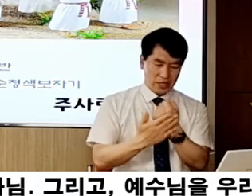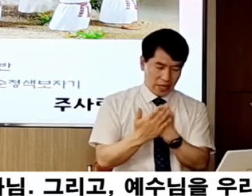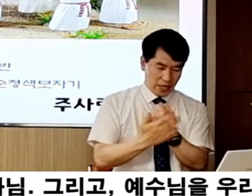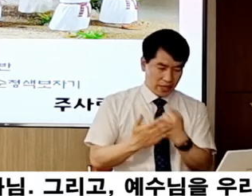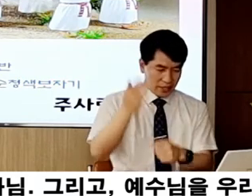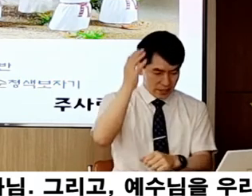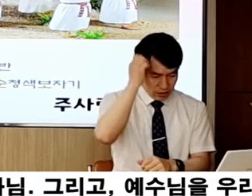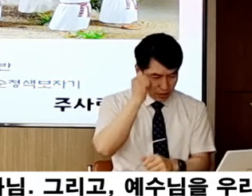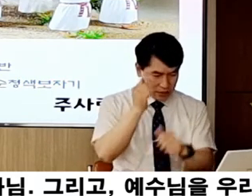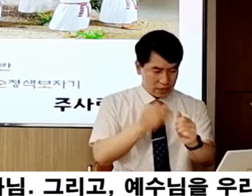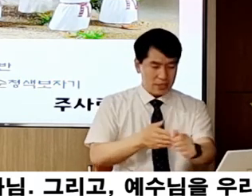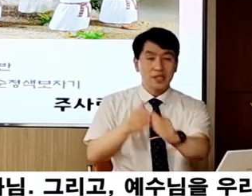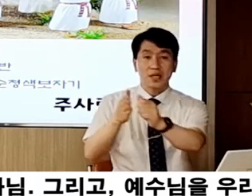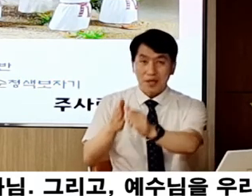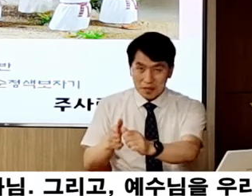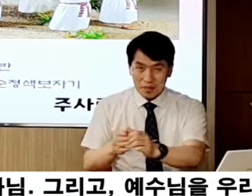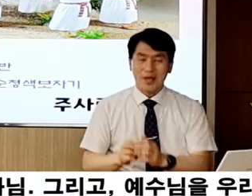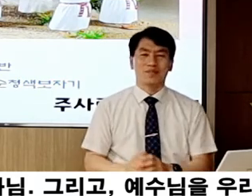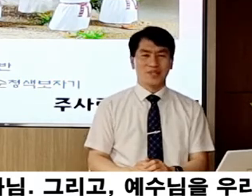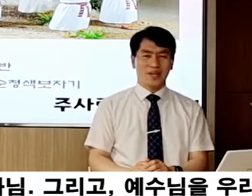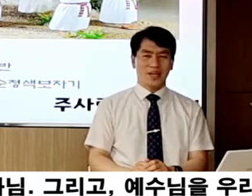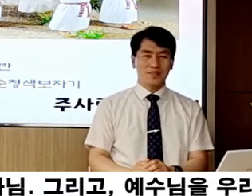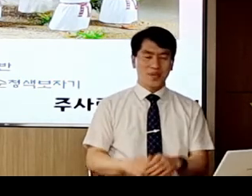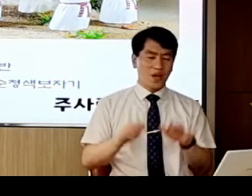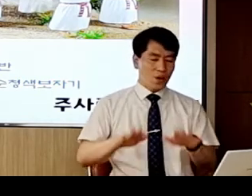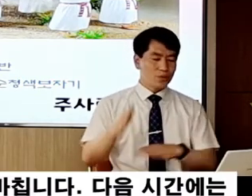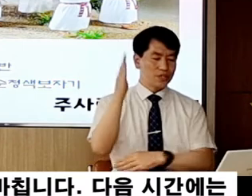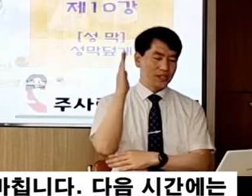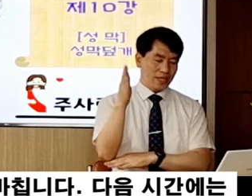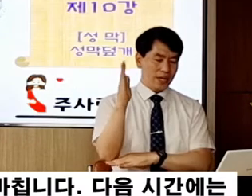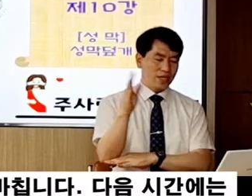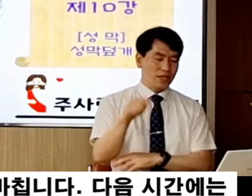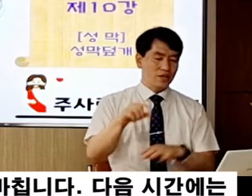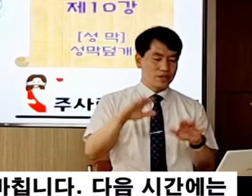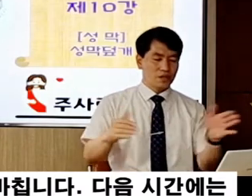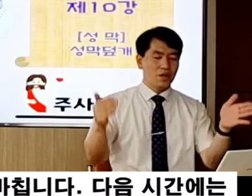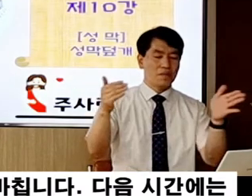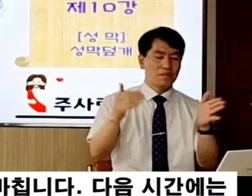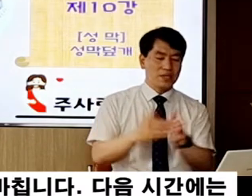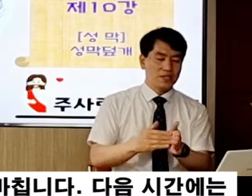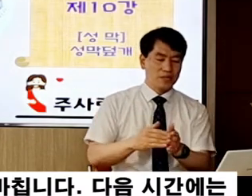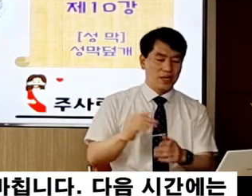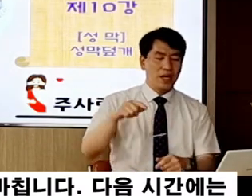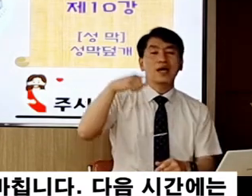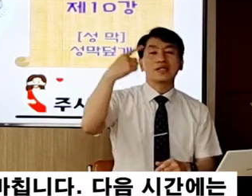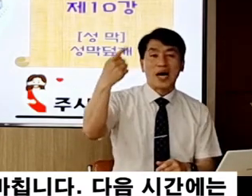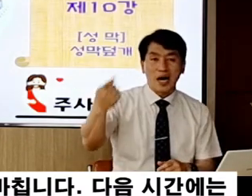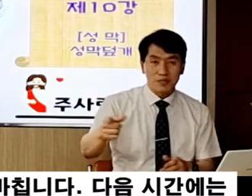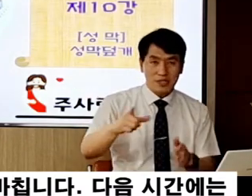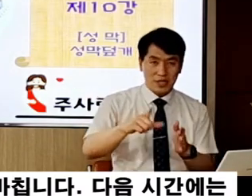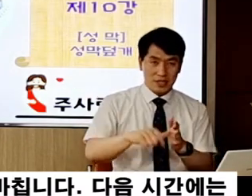은혜 기억하시기를 바랍니다. 오늘 강의 여기서 마칩니다. 다음